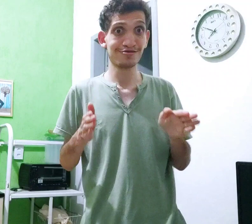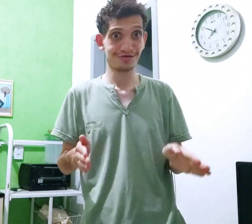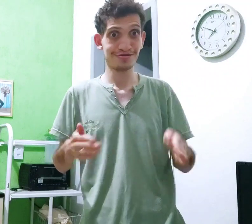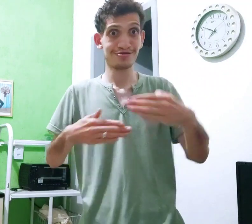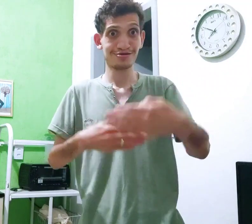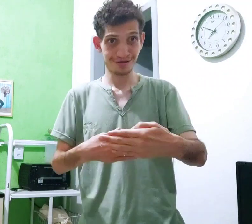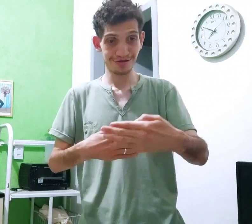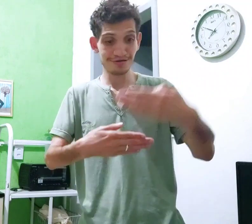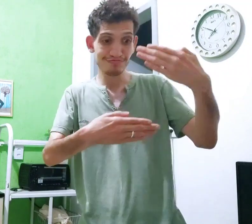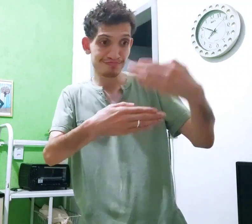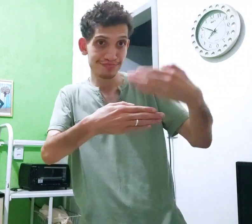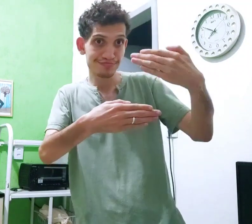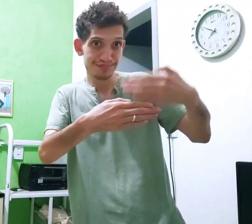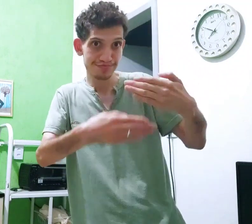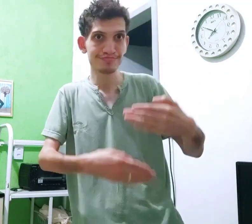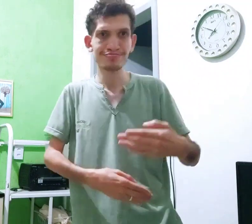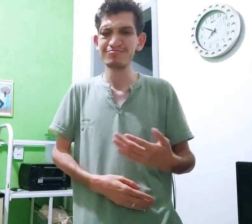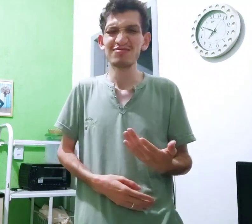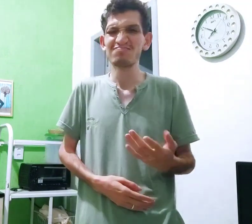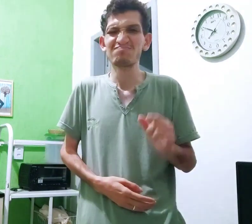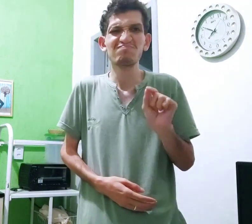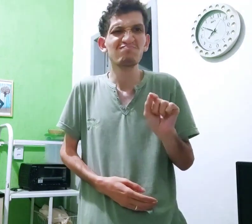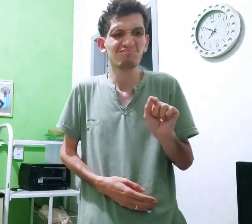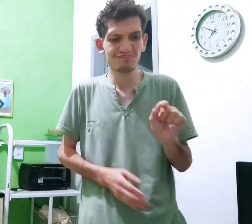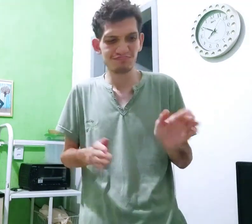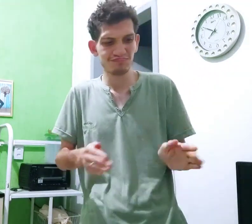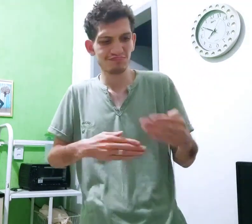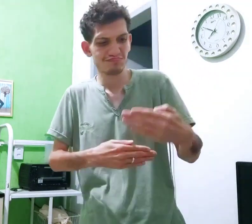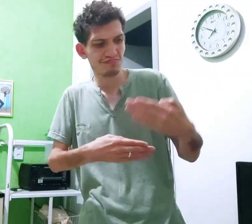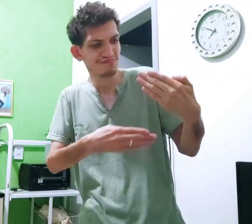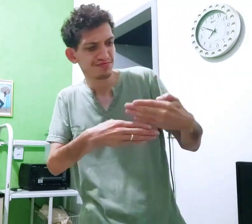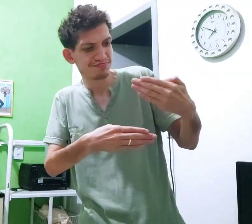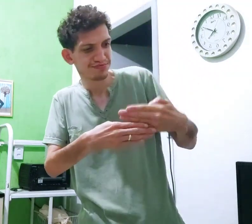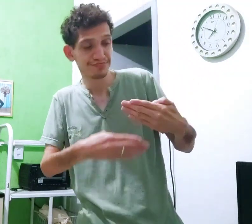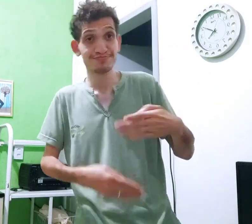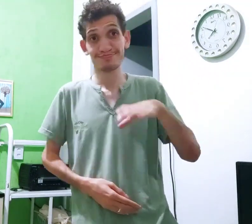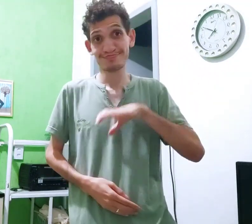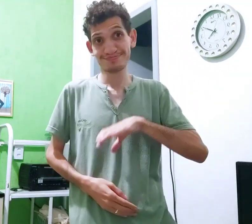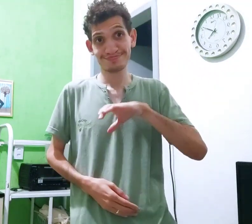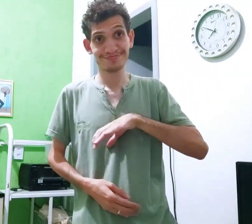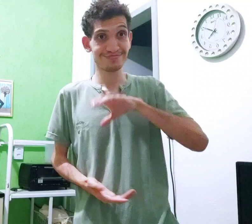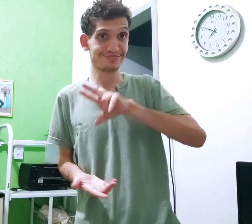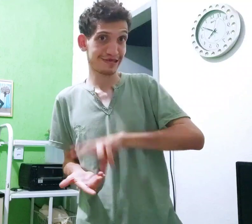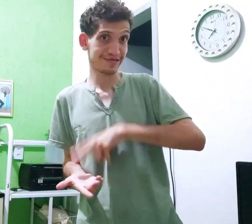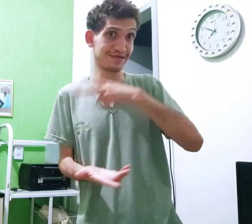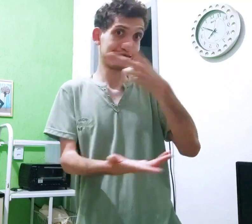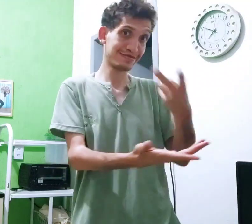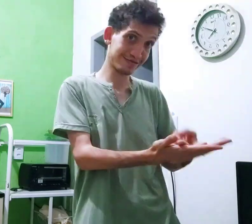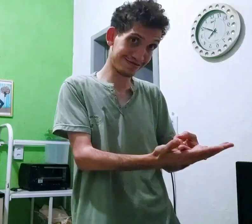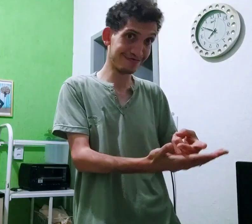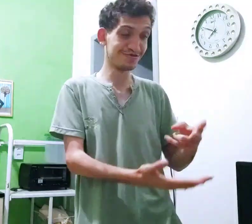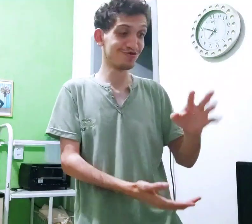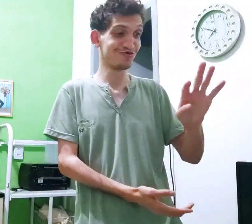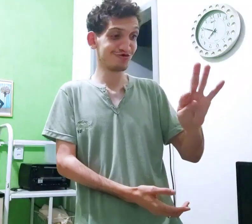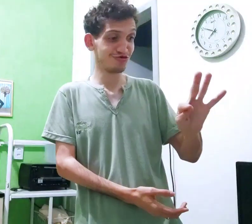dois conectados é assim, assim e assim Então o que é isso? Português, tradução